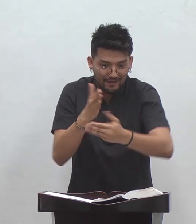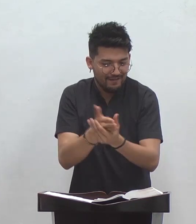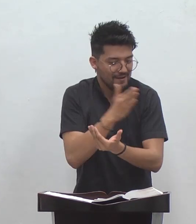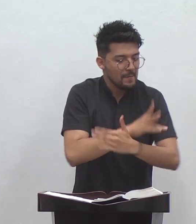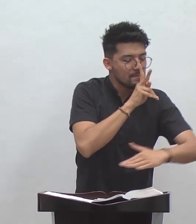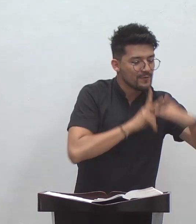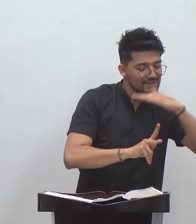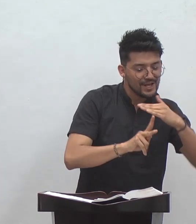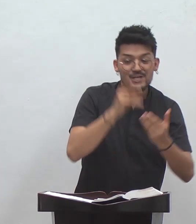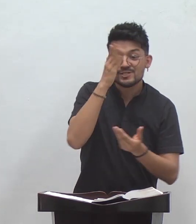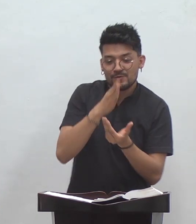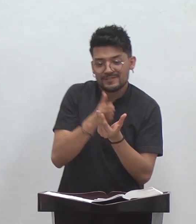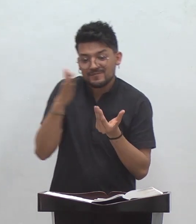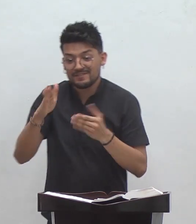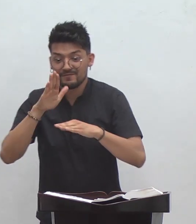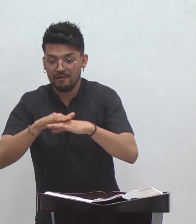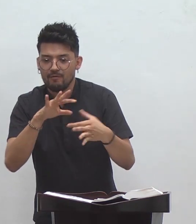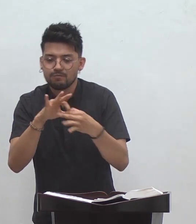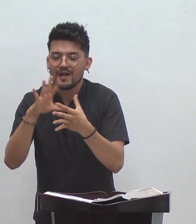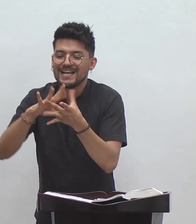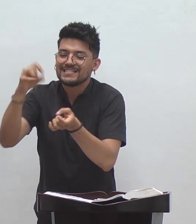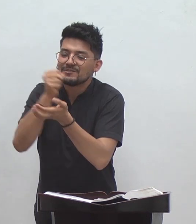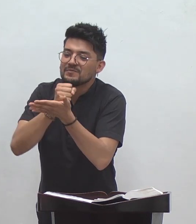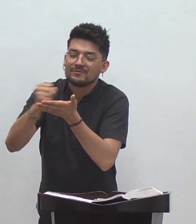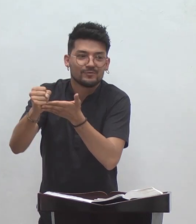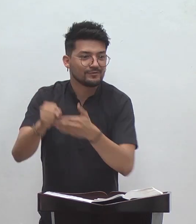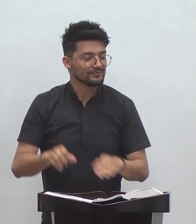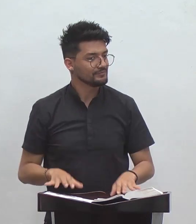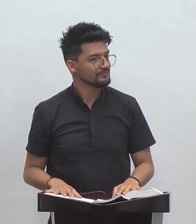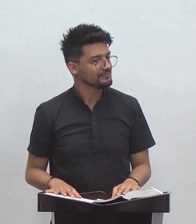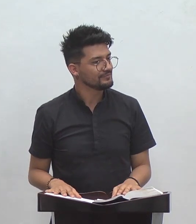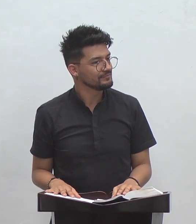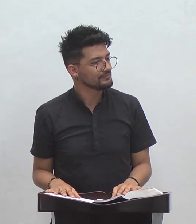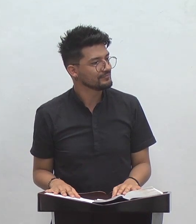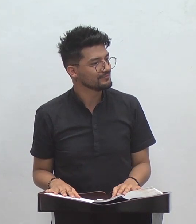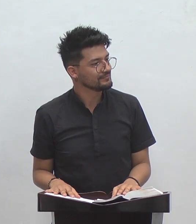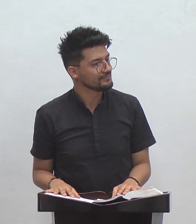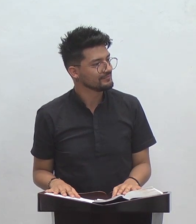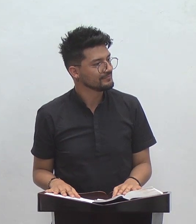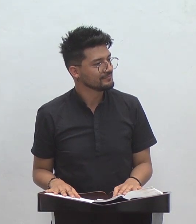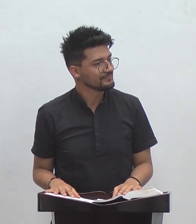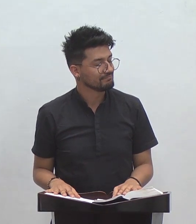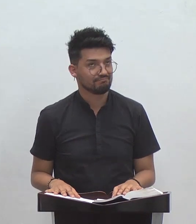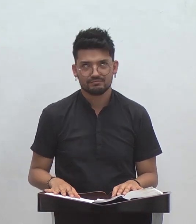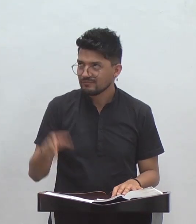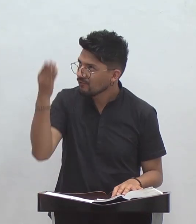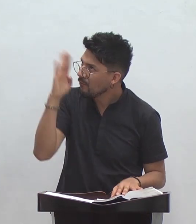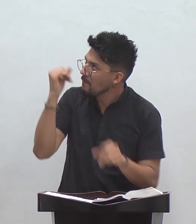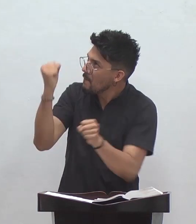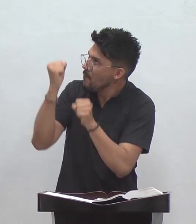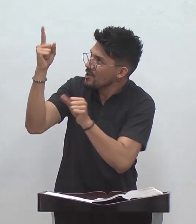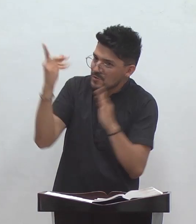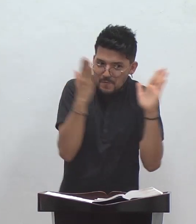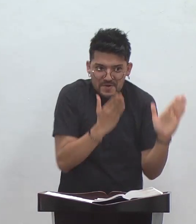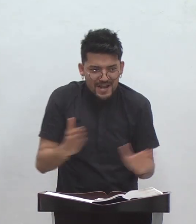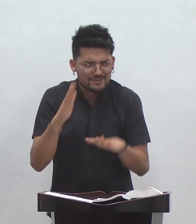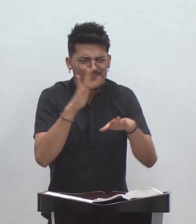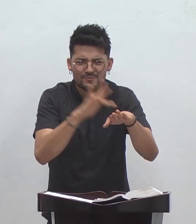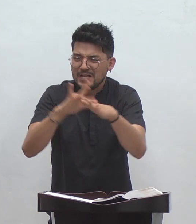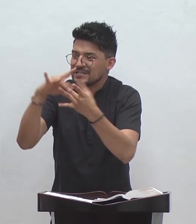Esa clase de llamado en el Nuevo Testamento. En el Antiguo vemos los profetas y en el Nuevo vemos al Espíritu Santo obrando en medio de ese llamado. Dios tiene